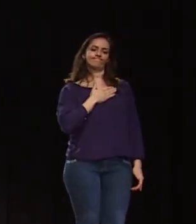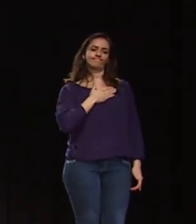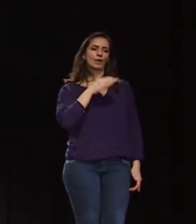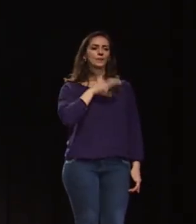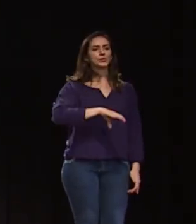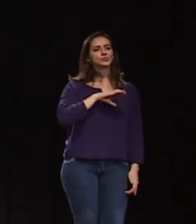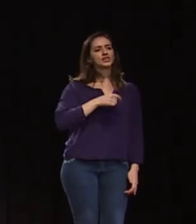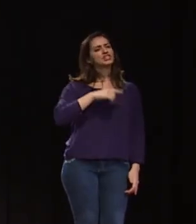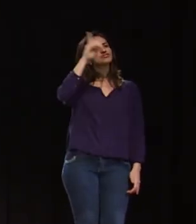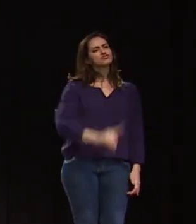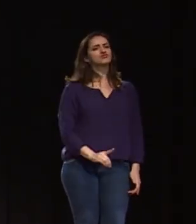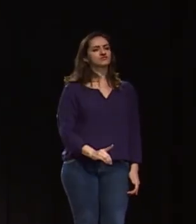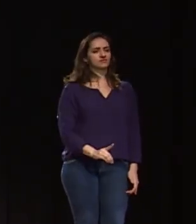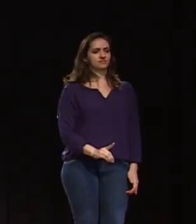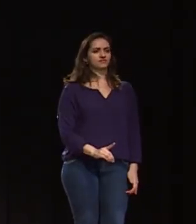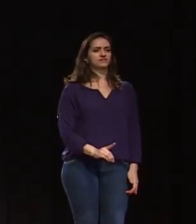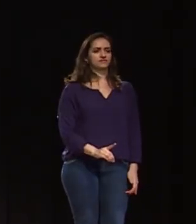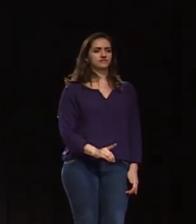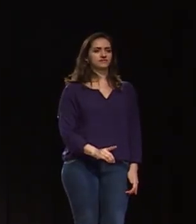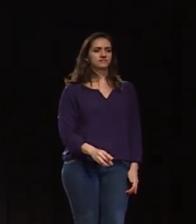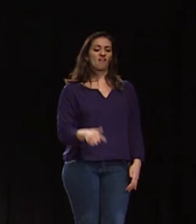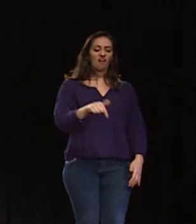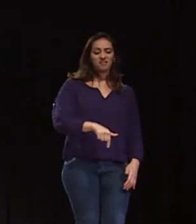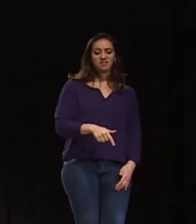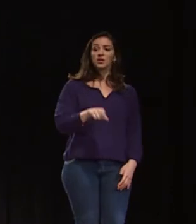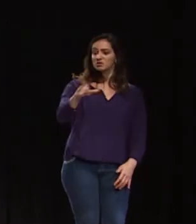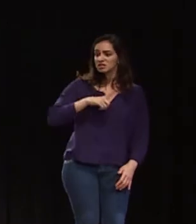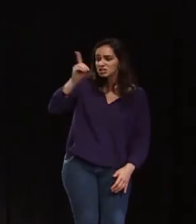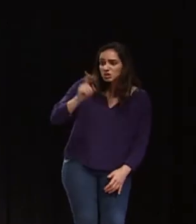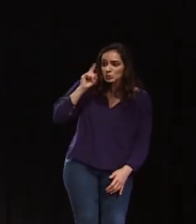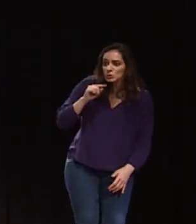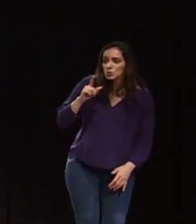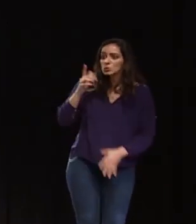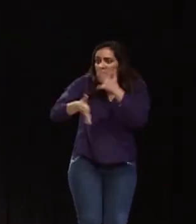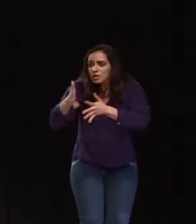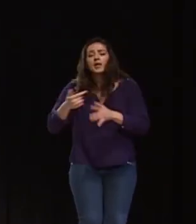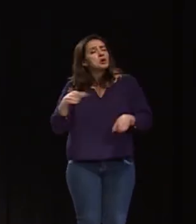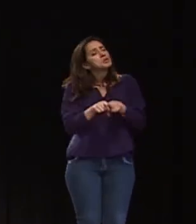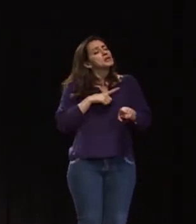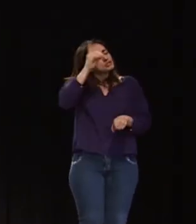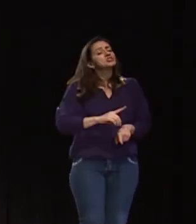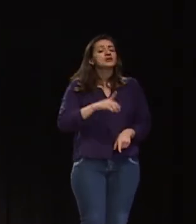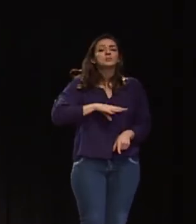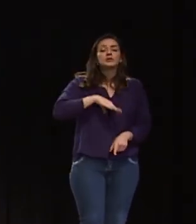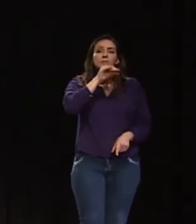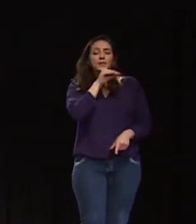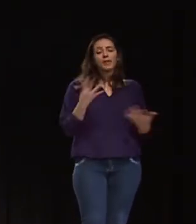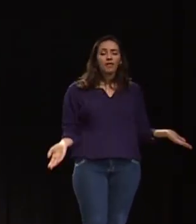a língua natural, a língua inicial, que é o português, que era o direito deles. Ah, você tem direito, quanto surdo, de usar a língua de sinais? Eu também tenho o direito